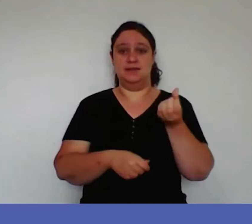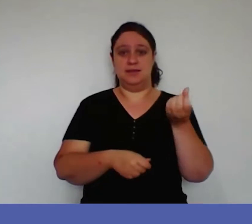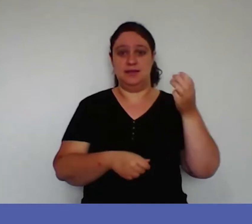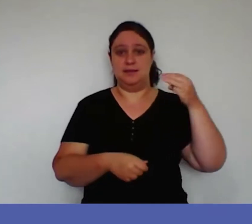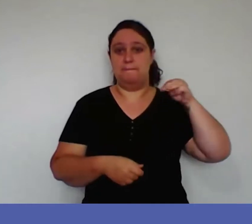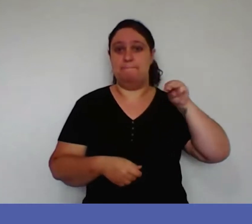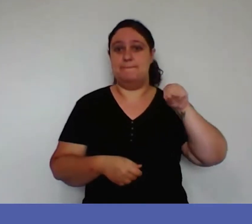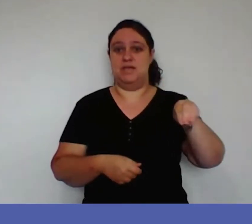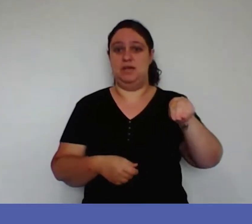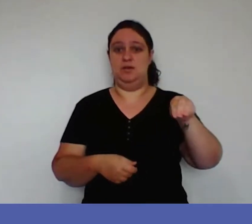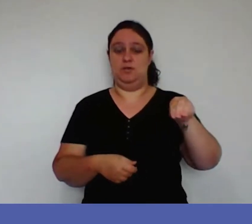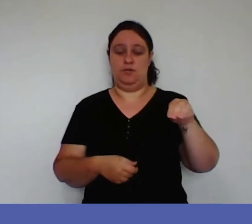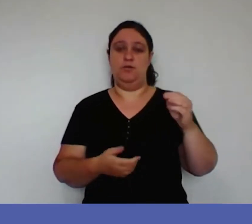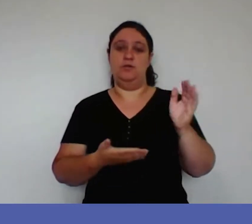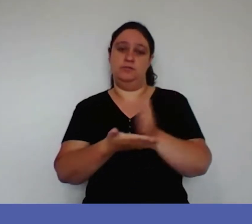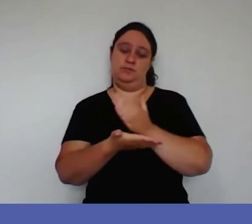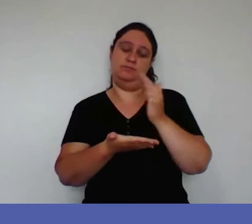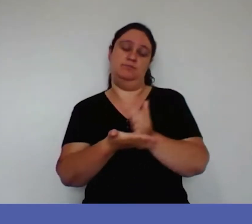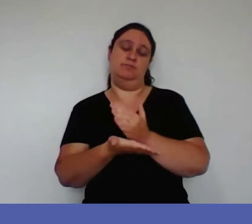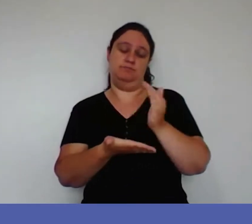livros.